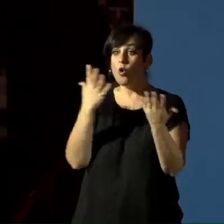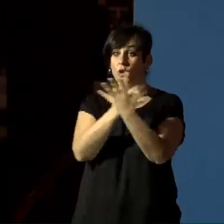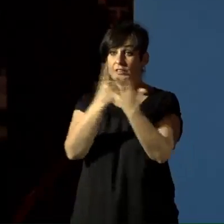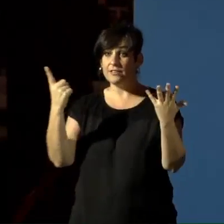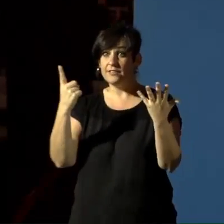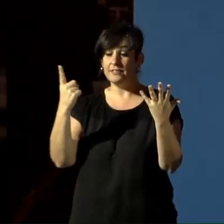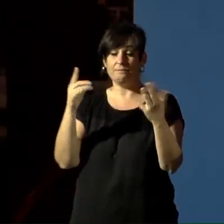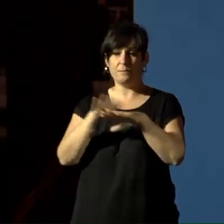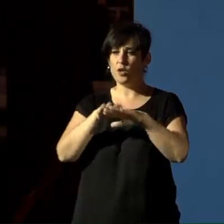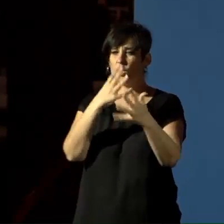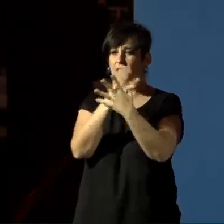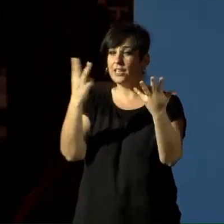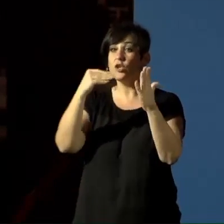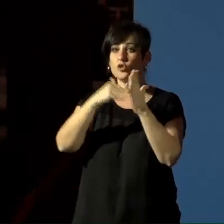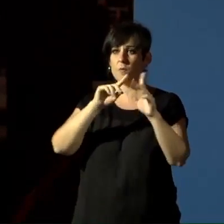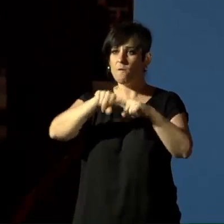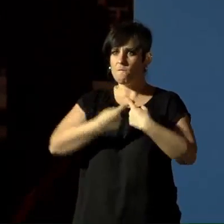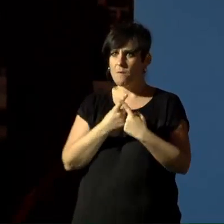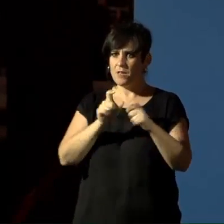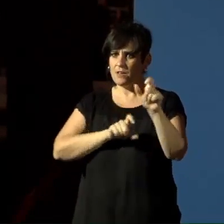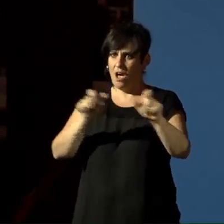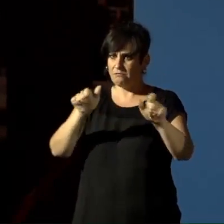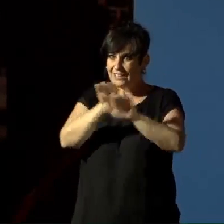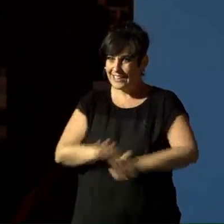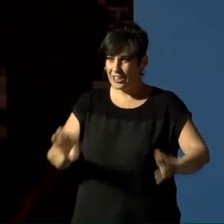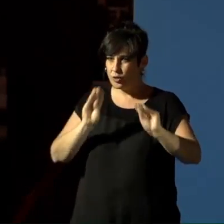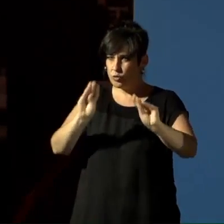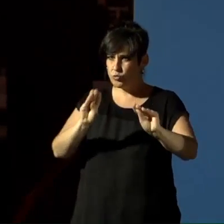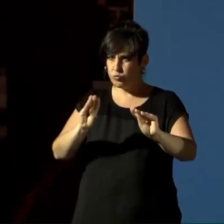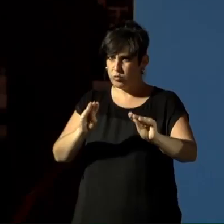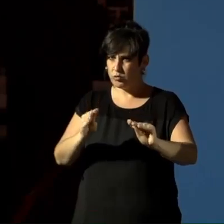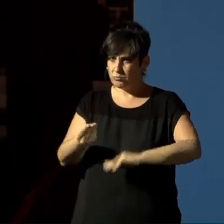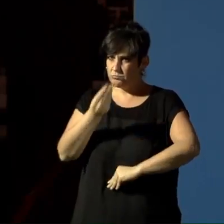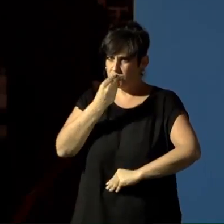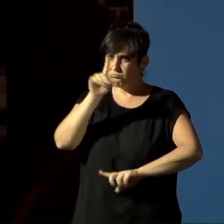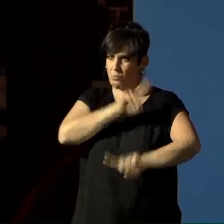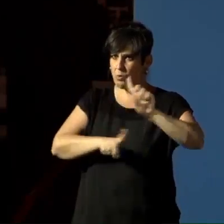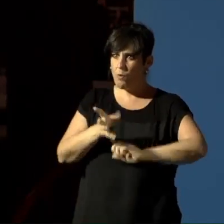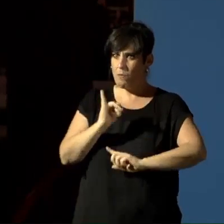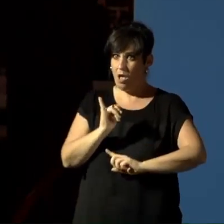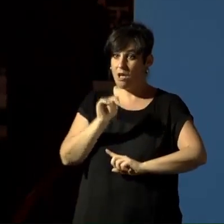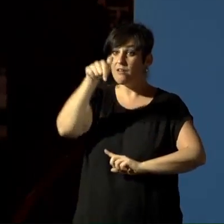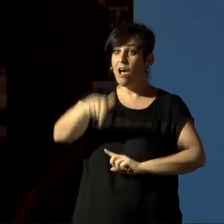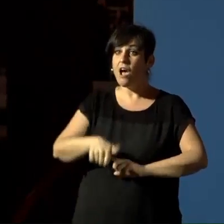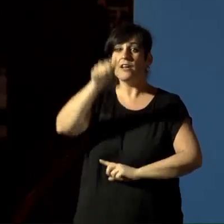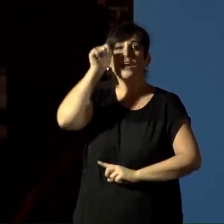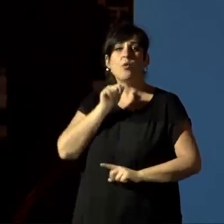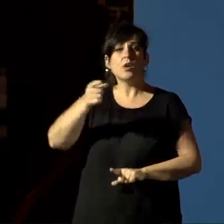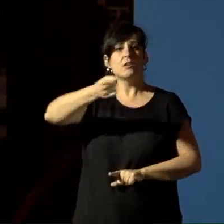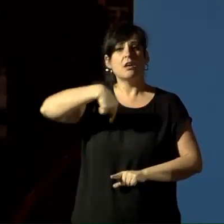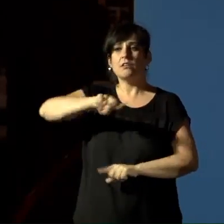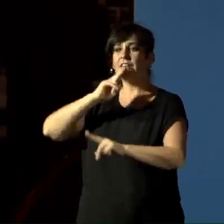os nenos e nenas teñen problemas de alimentación? Nos, señor Feijóo, en Ourense, decímoslle